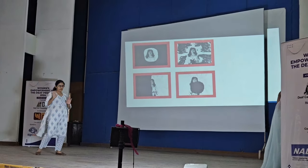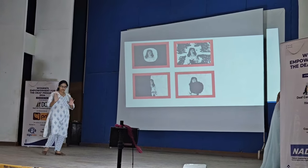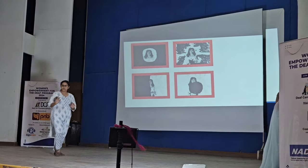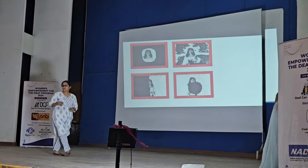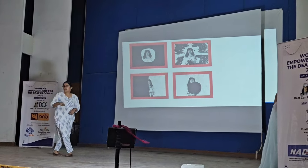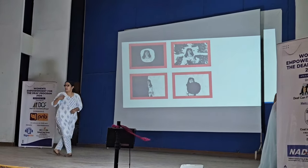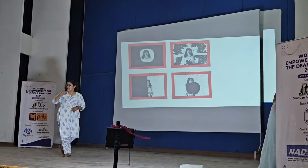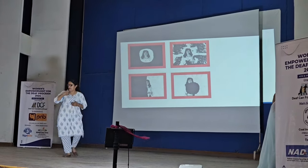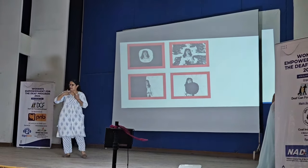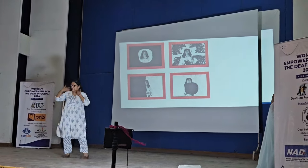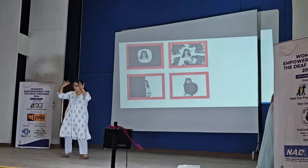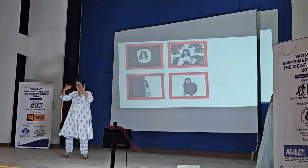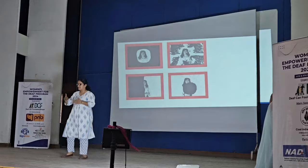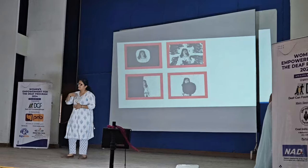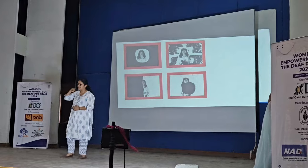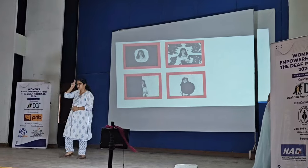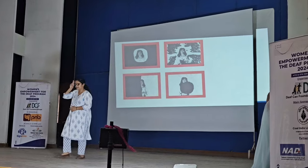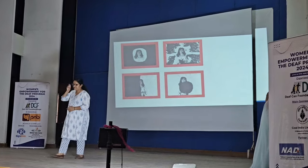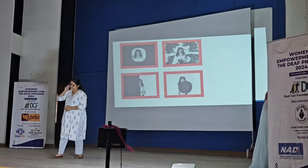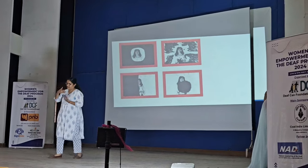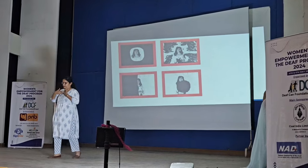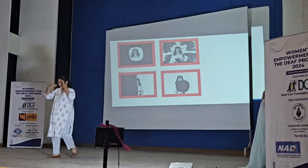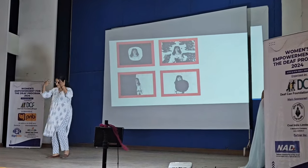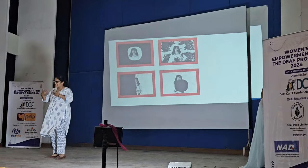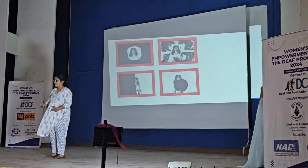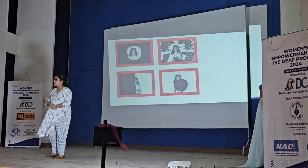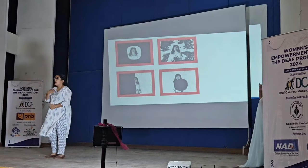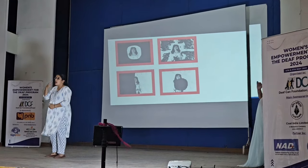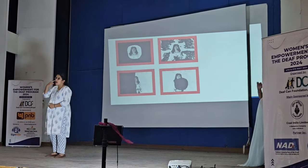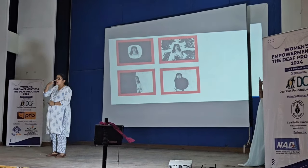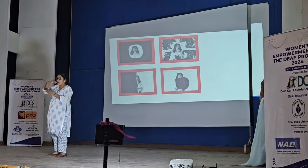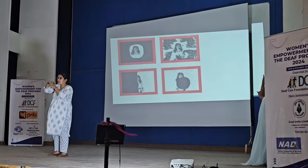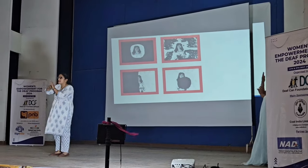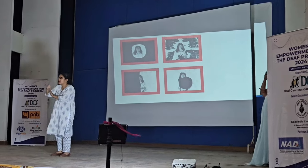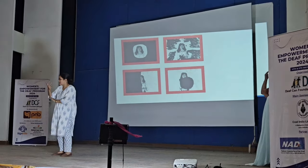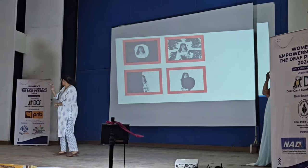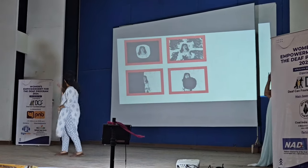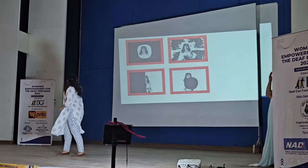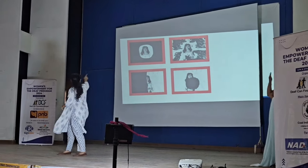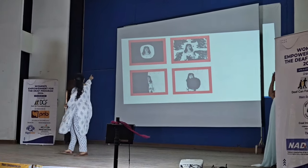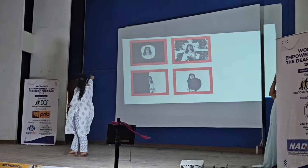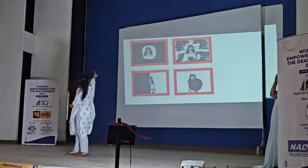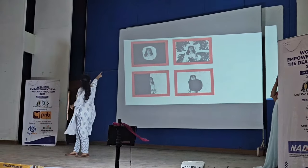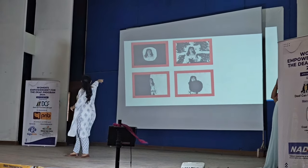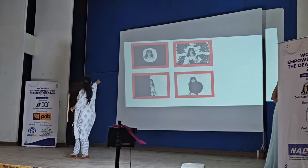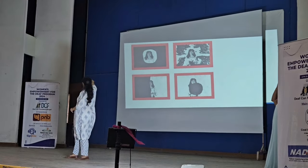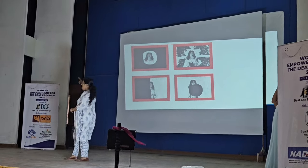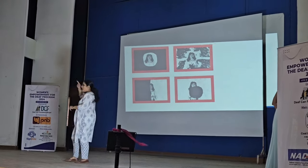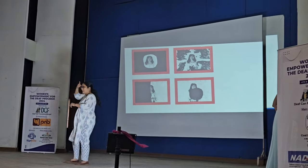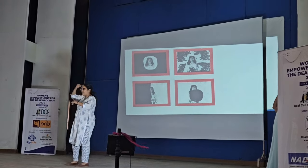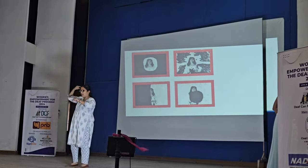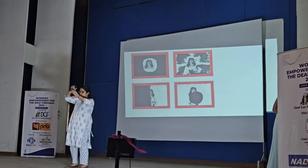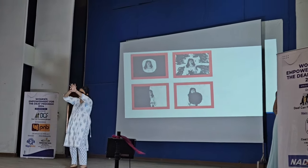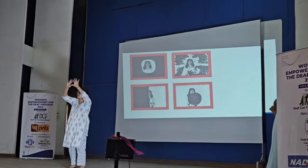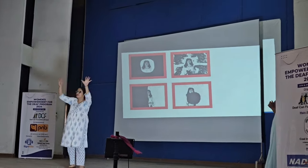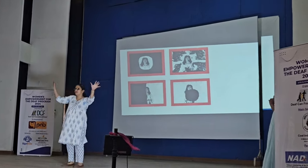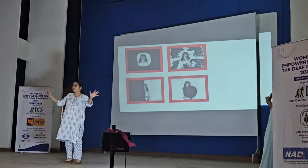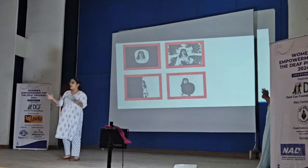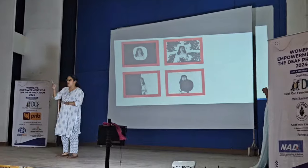या और कुछ दिखाऊंगी, जैसे कि मैं अशर हूँ, ओके मैं अशर मुझे है, अब ये जो फर्स्ट फॉर्म ऑफ पिक्चर